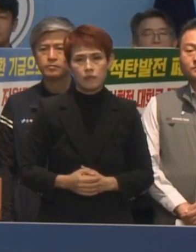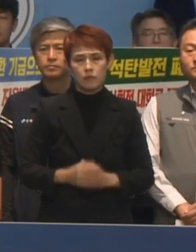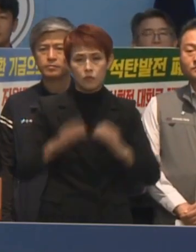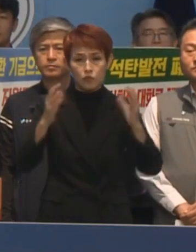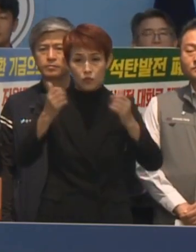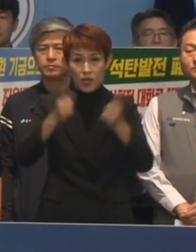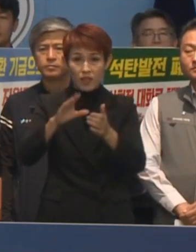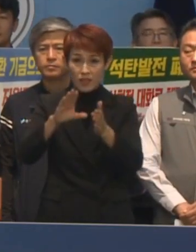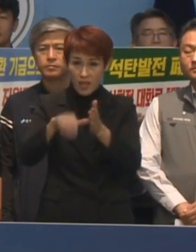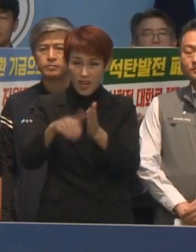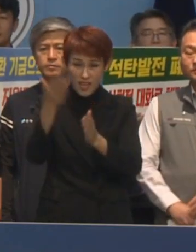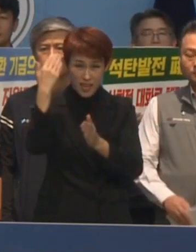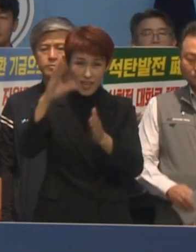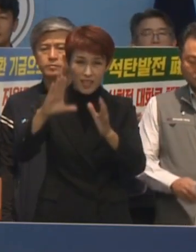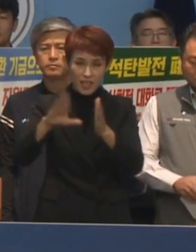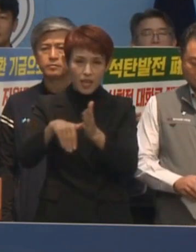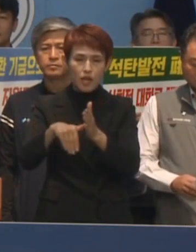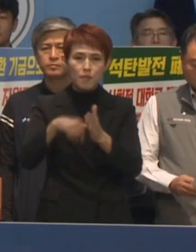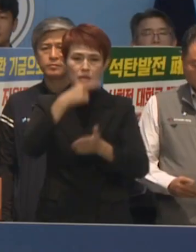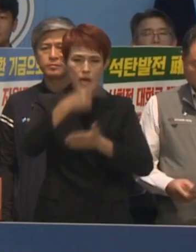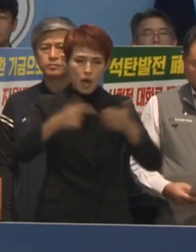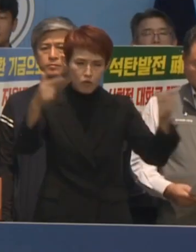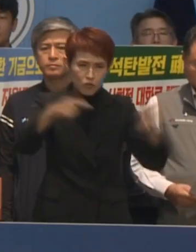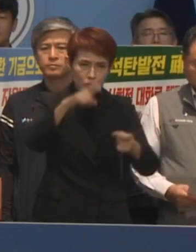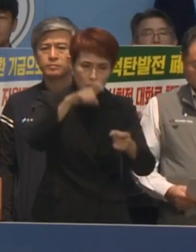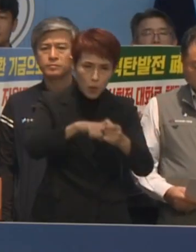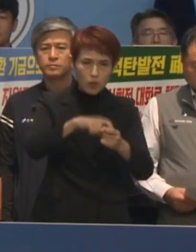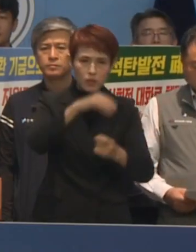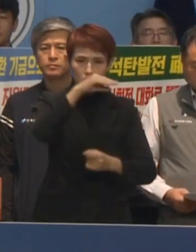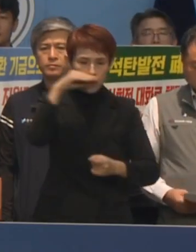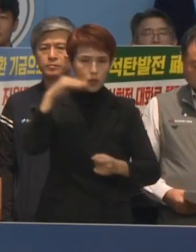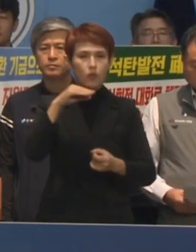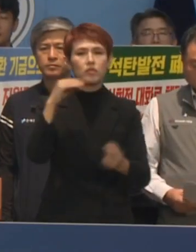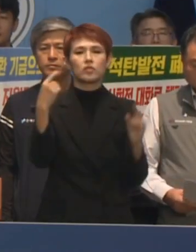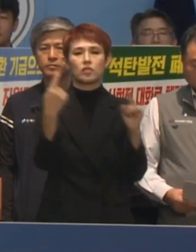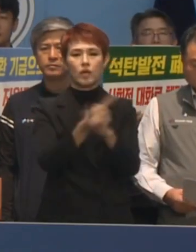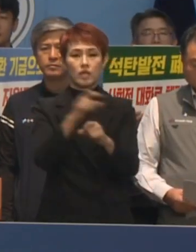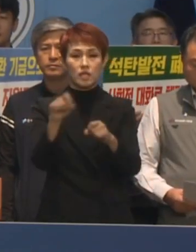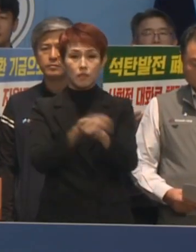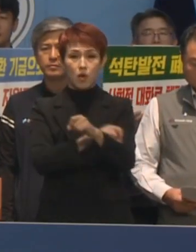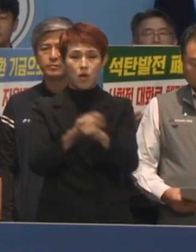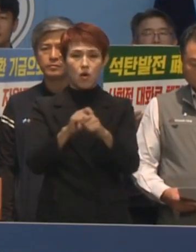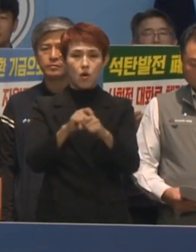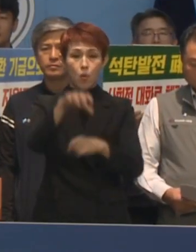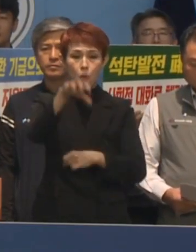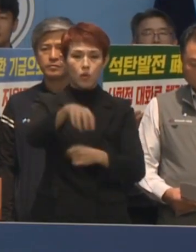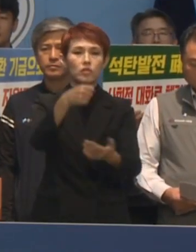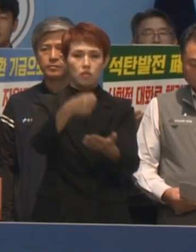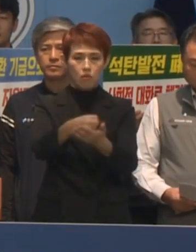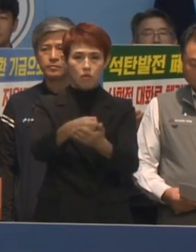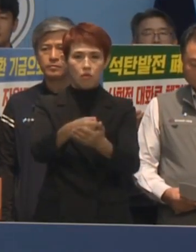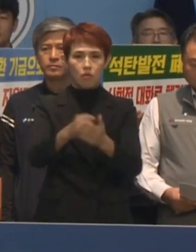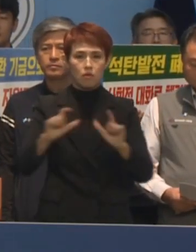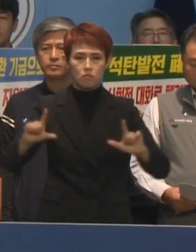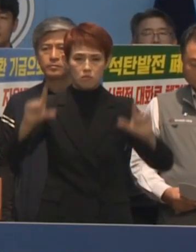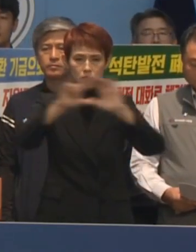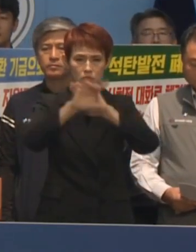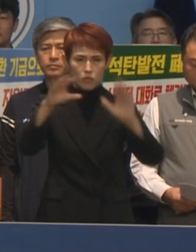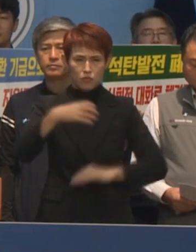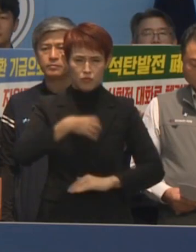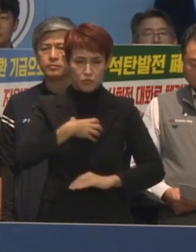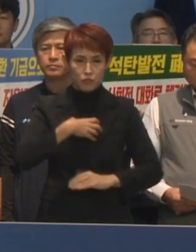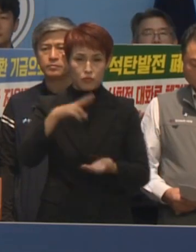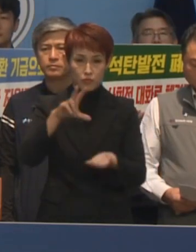실업에 따른 피해 최소화를 위해 정의로운 전환 특별기구 지정, 기후대응기금